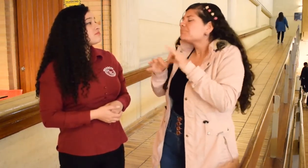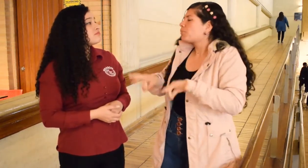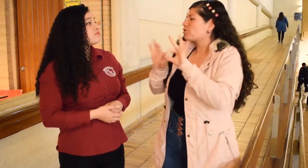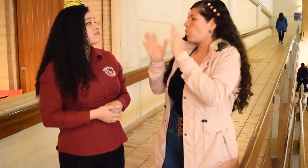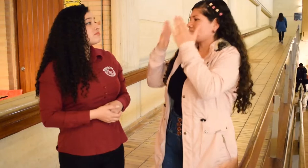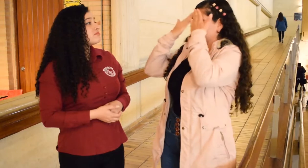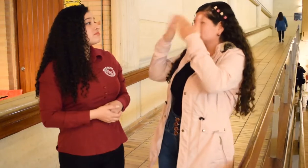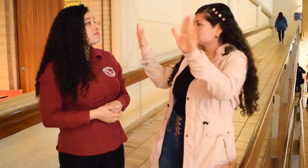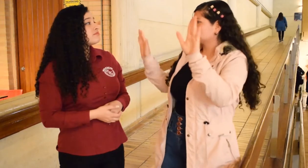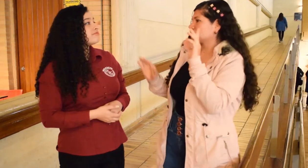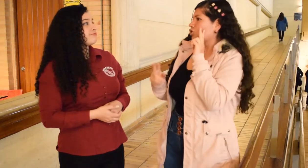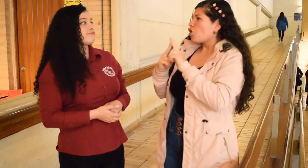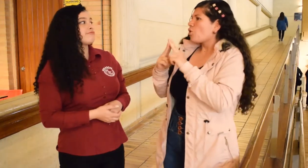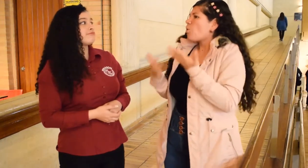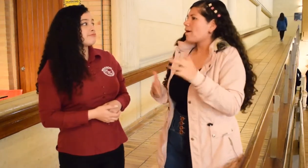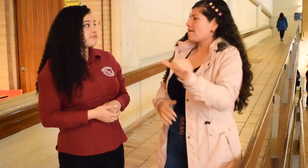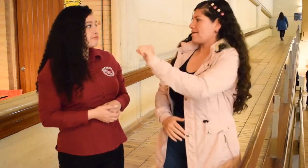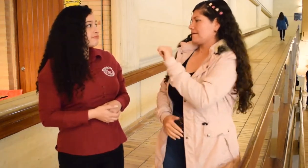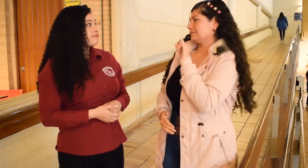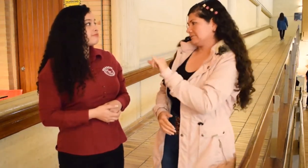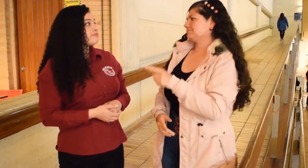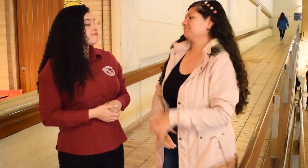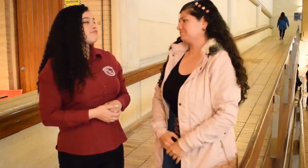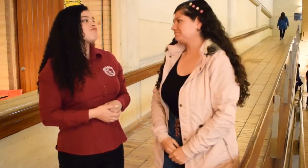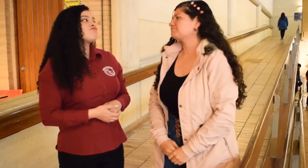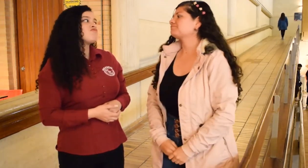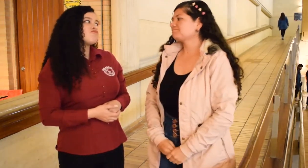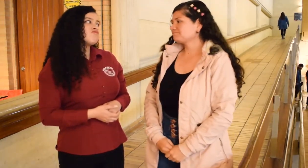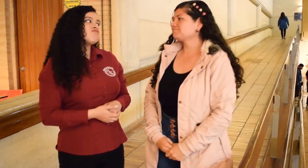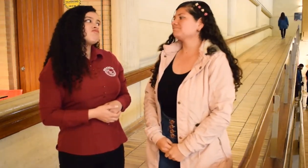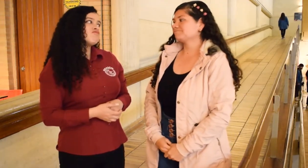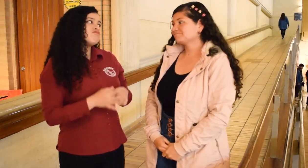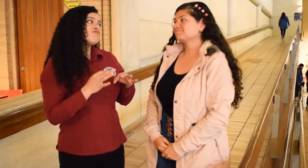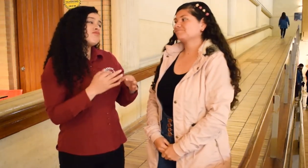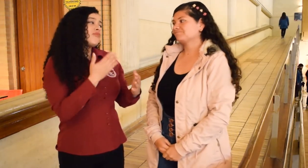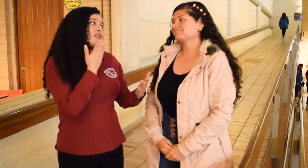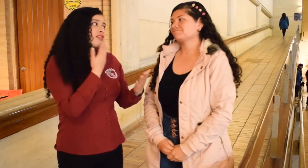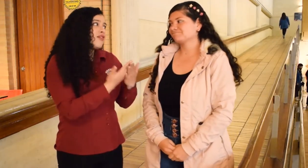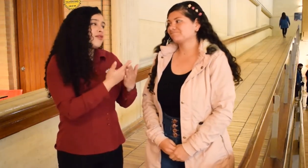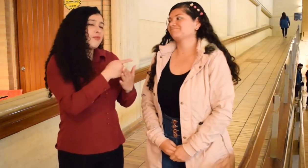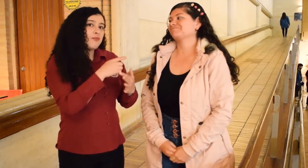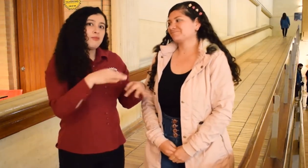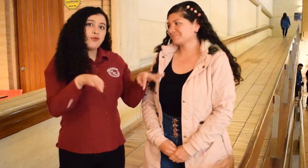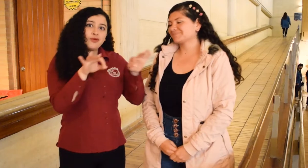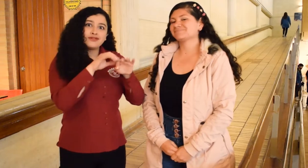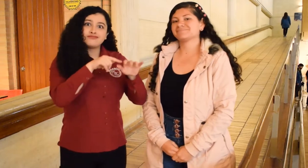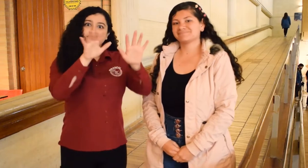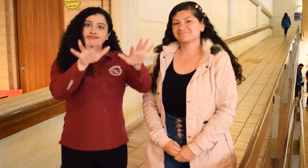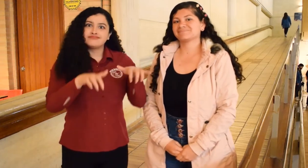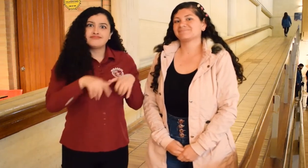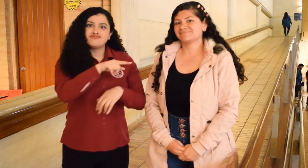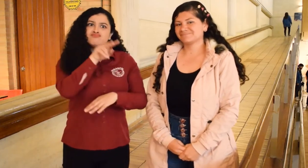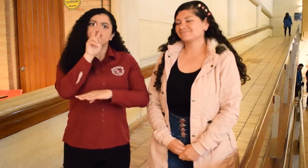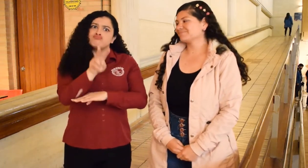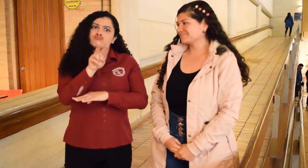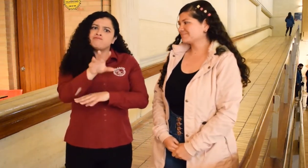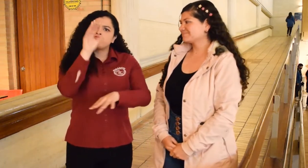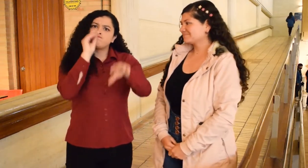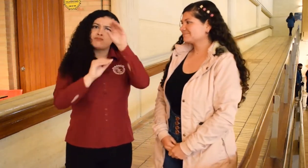democrático y empecemos a hablar de mujeres es muy interesante todo lo que mencionas Gracias por participar en este